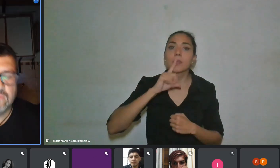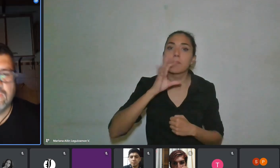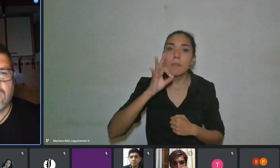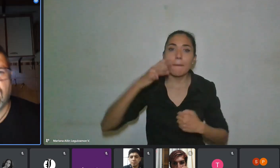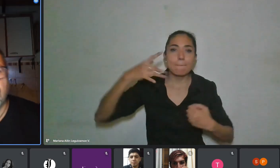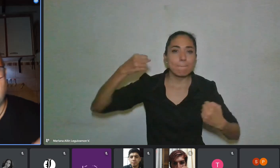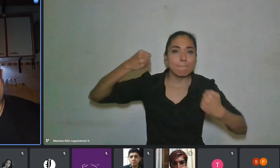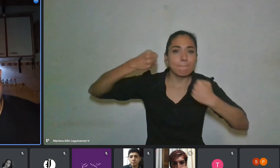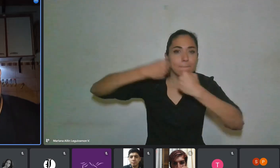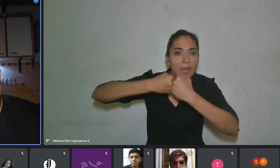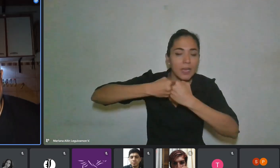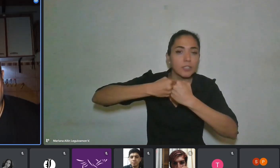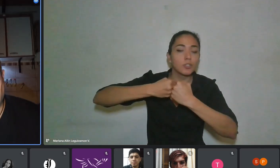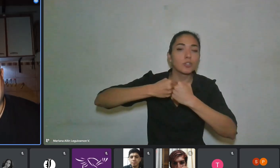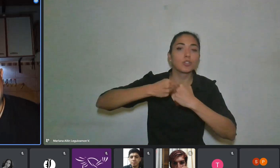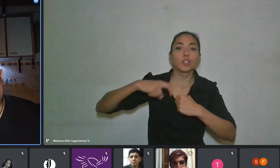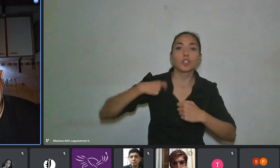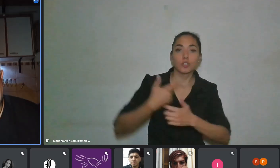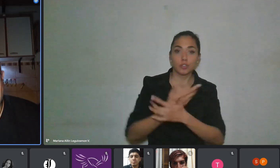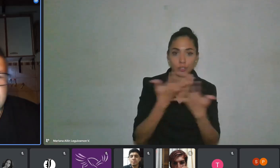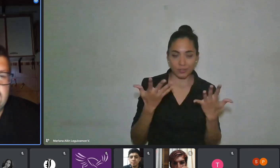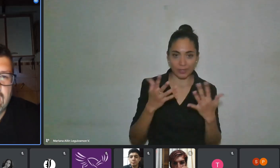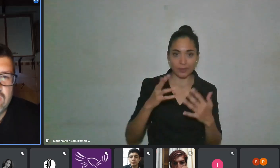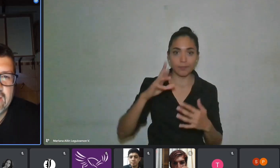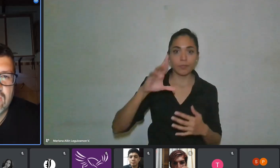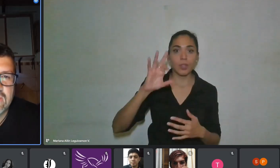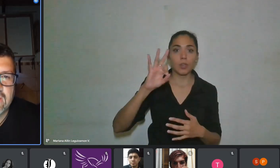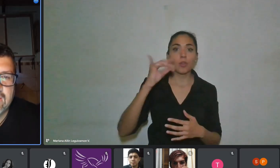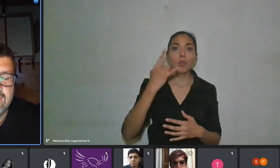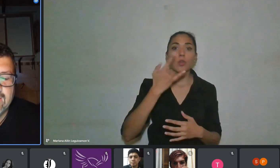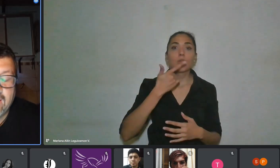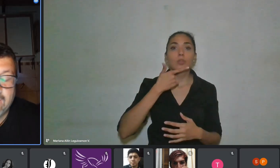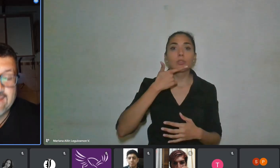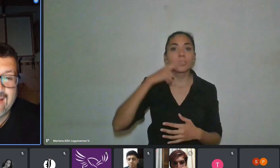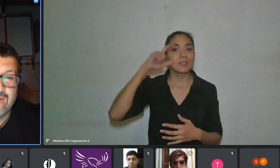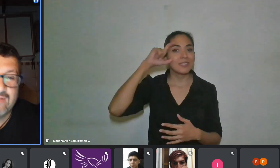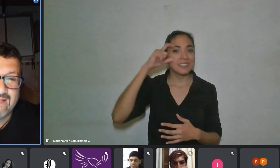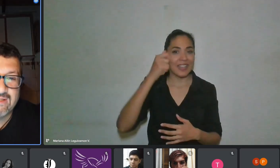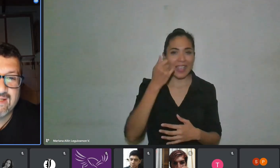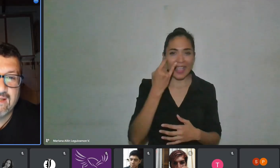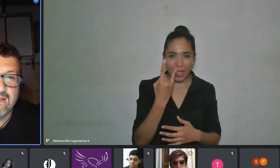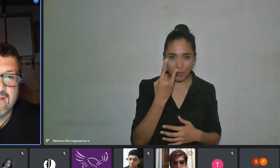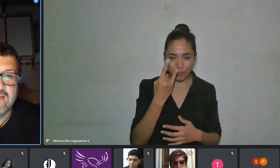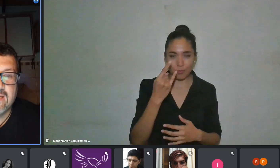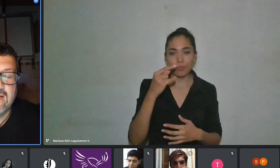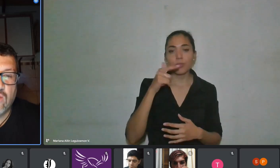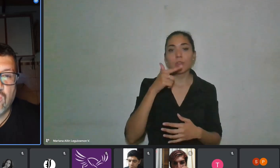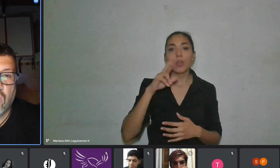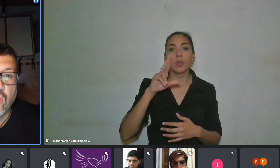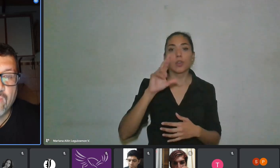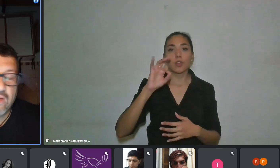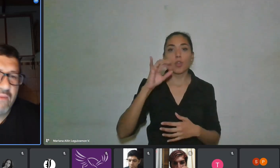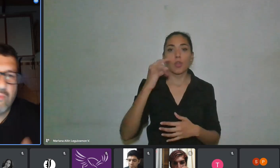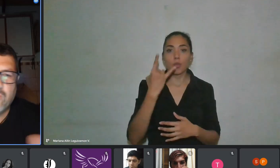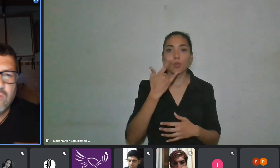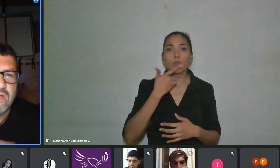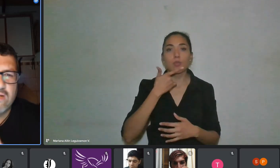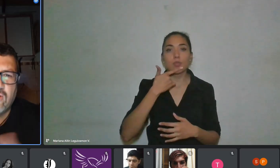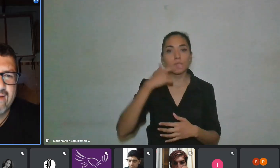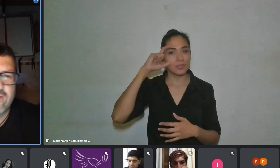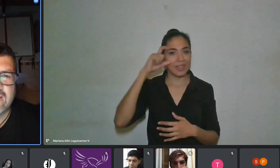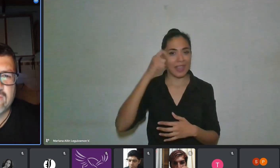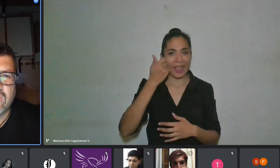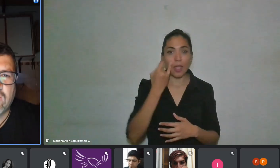Hobbes, Rousseau, son todas teorías, vayan anotándose si quieren algunos nombres, podemos